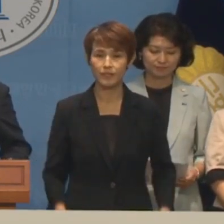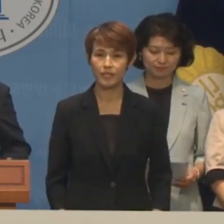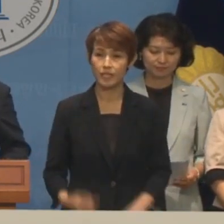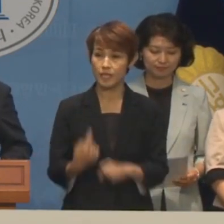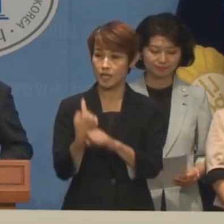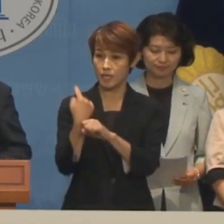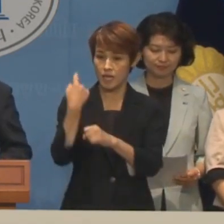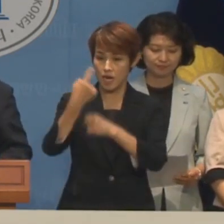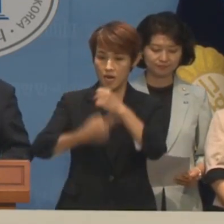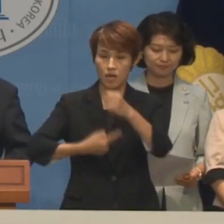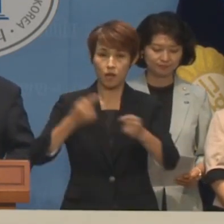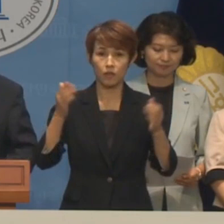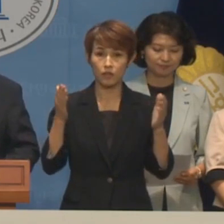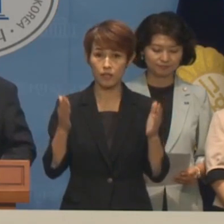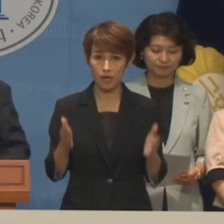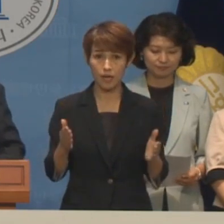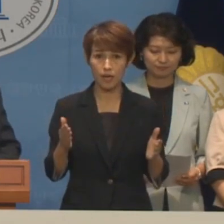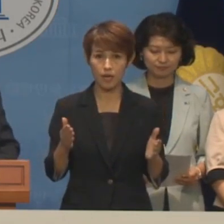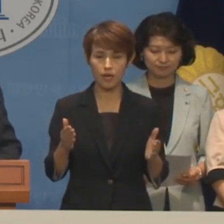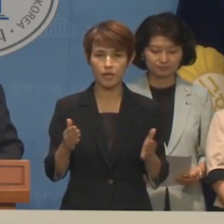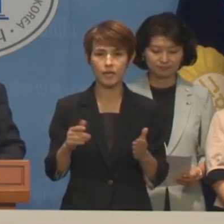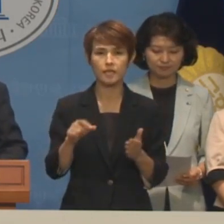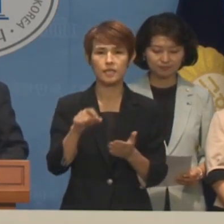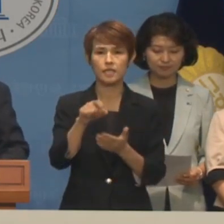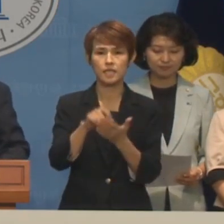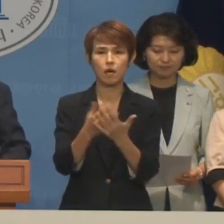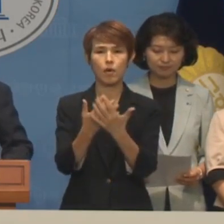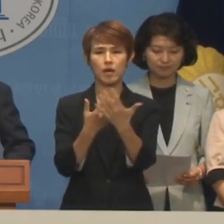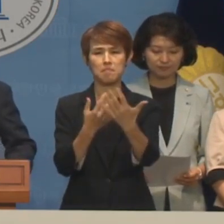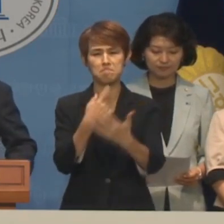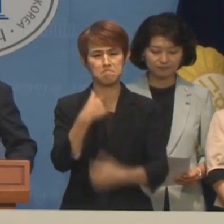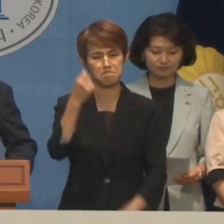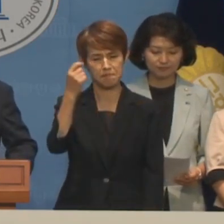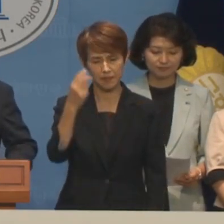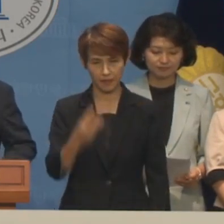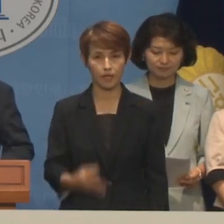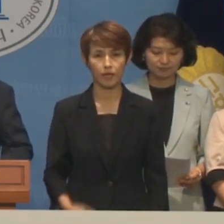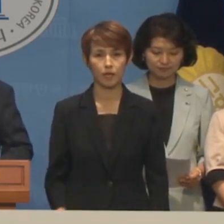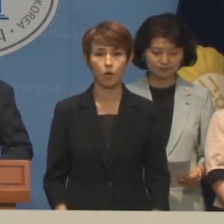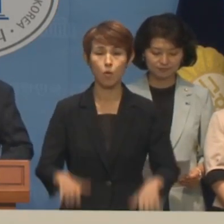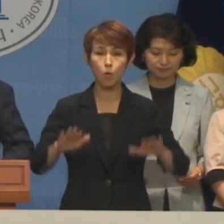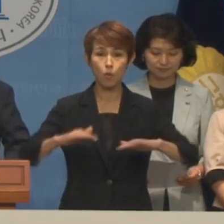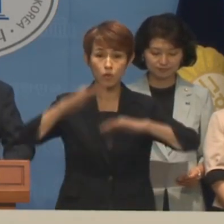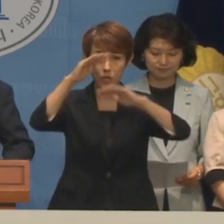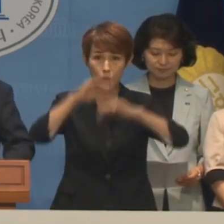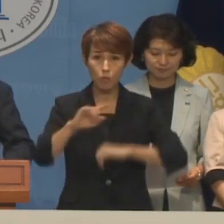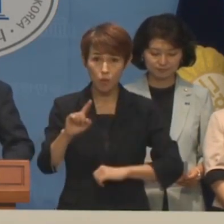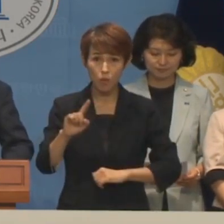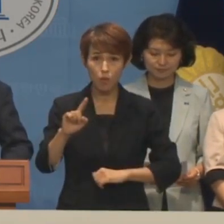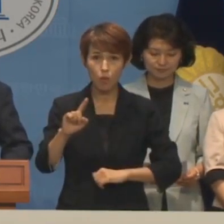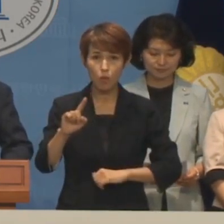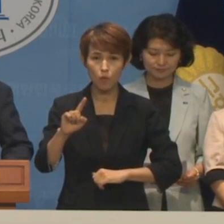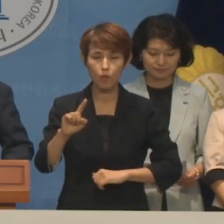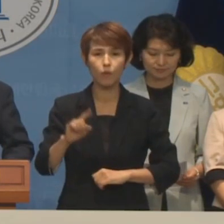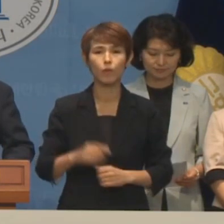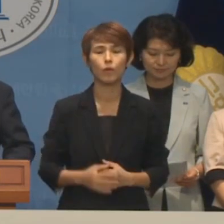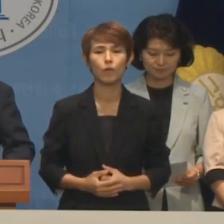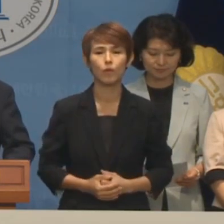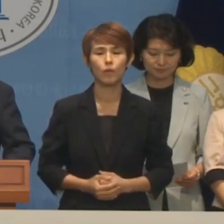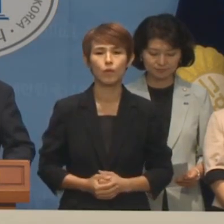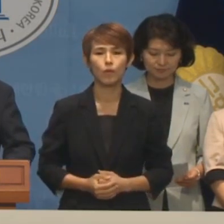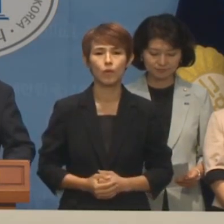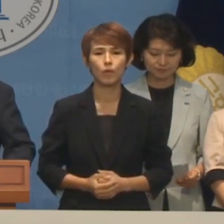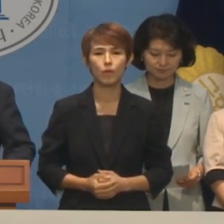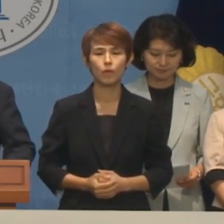1년 동안 저희들이 기자회견을 수없이 했습니다. 예, 오늘은 아직 시간이 덜 됐지만